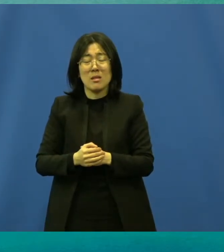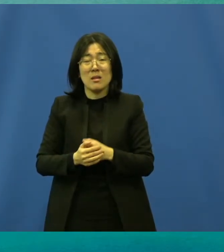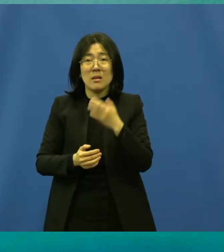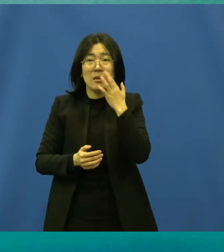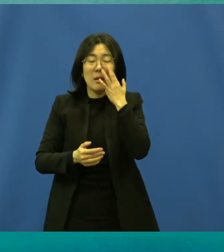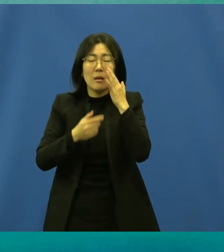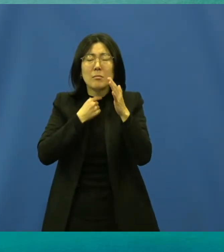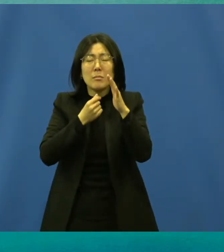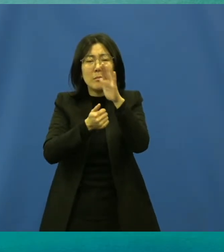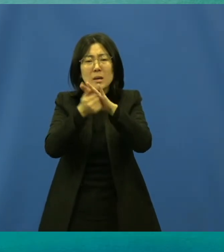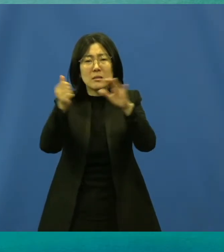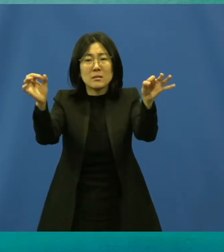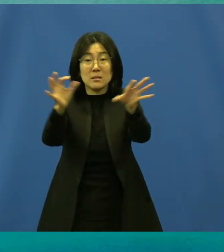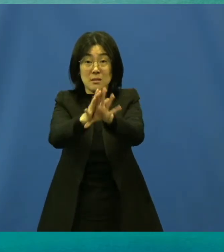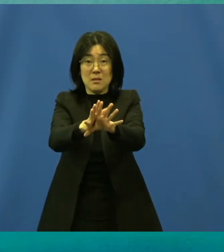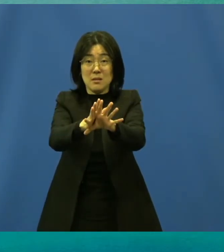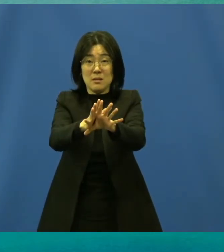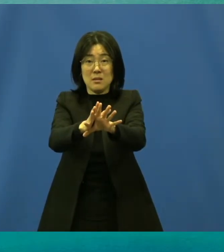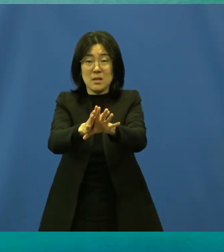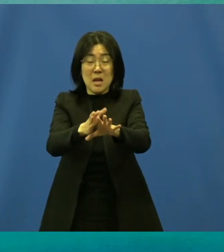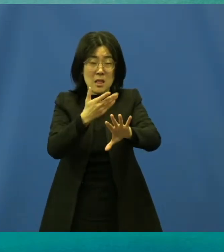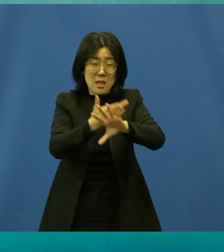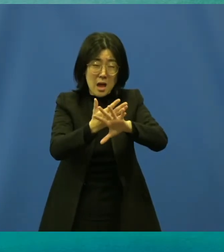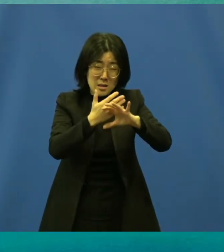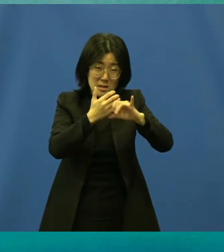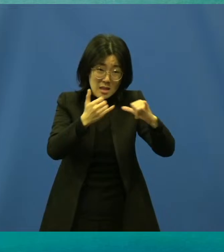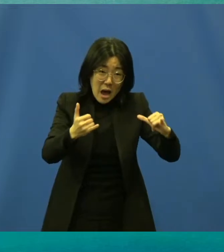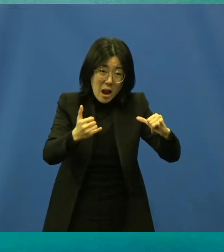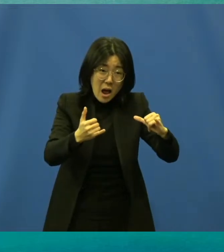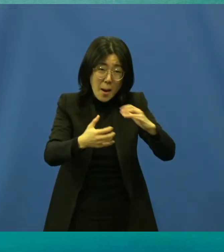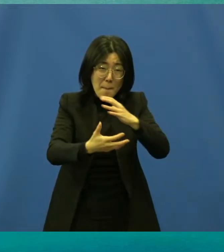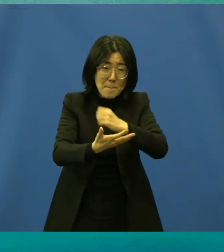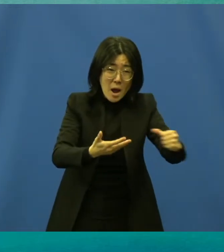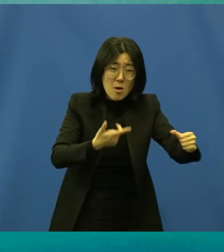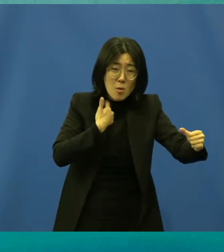소망이 없던 민족, 기도에는 답이 없었어요.